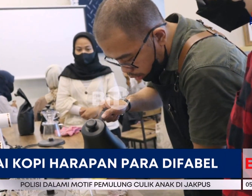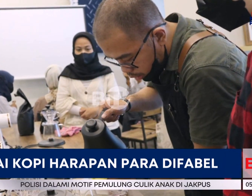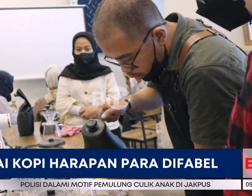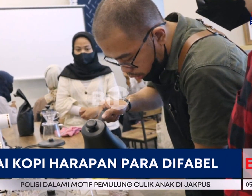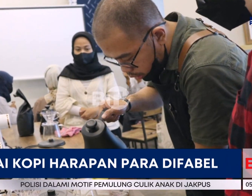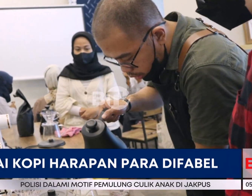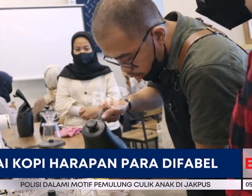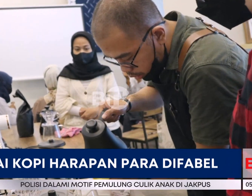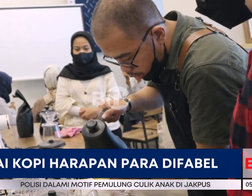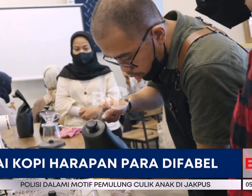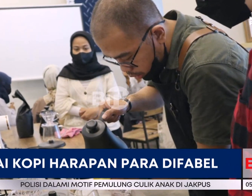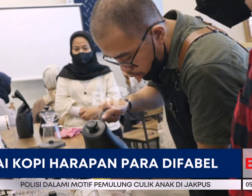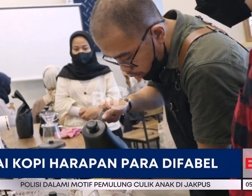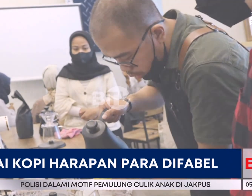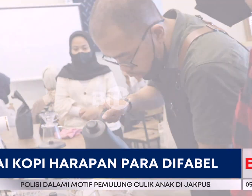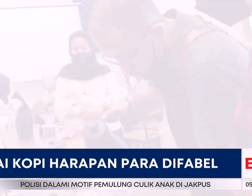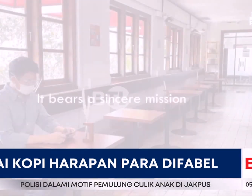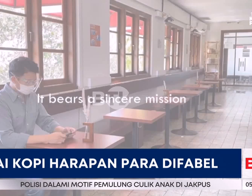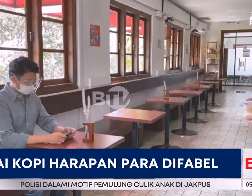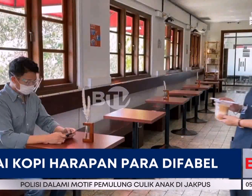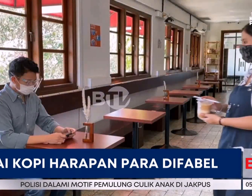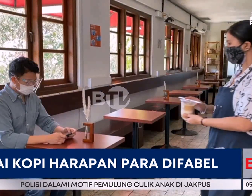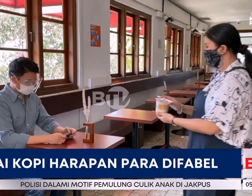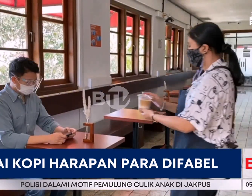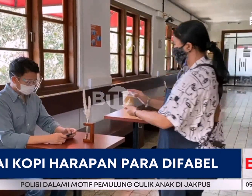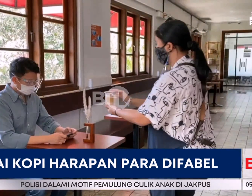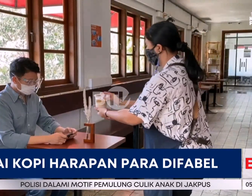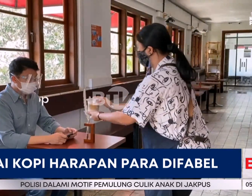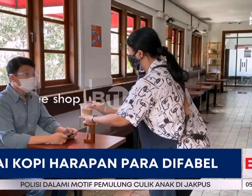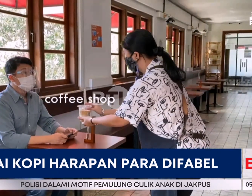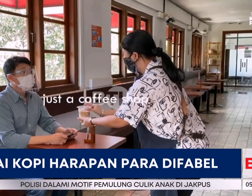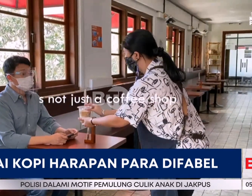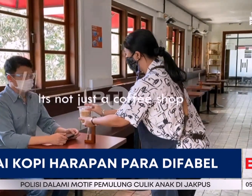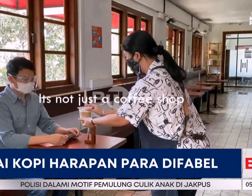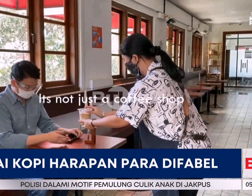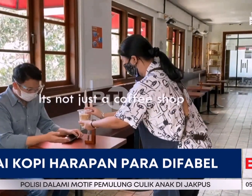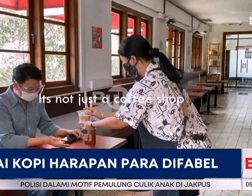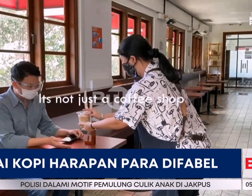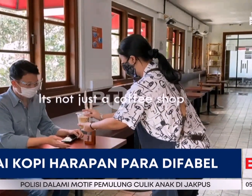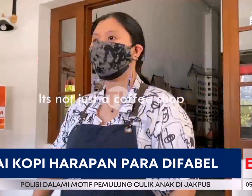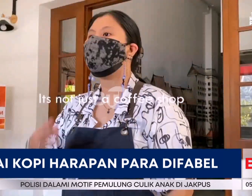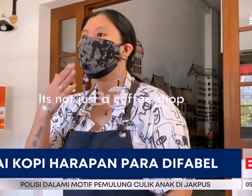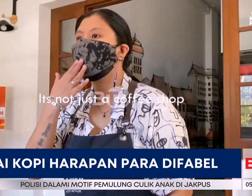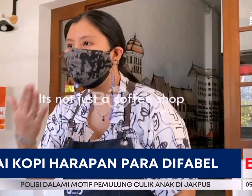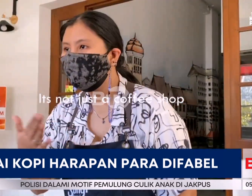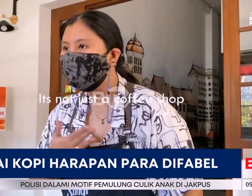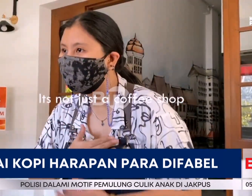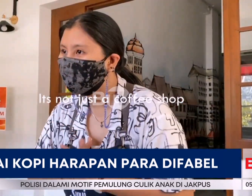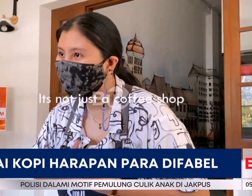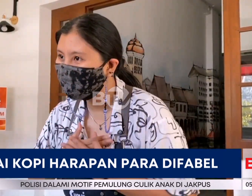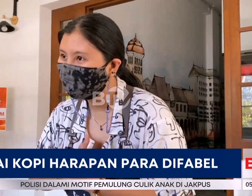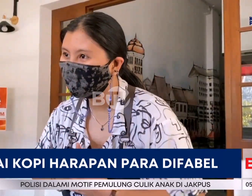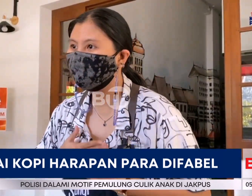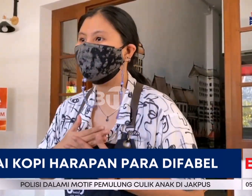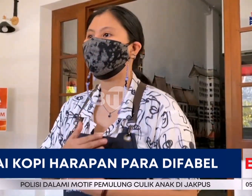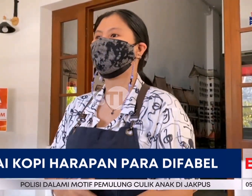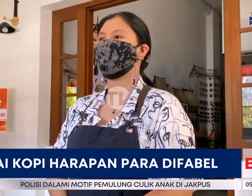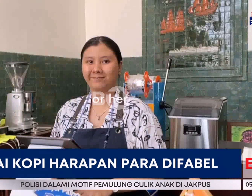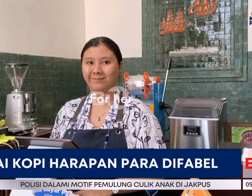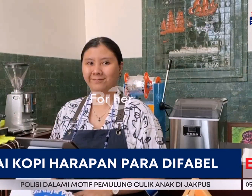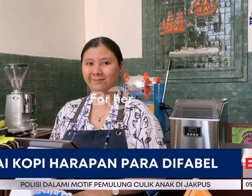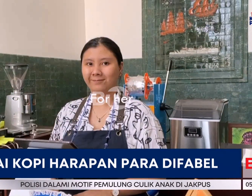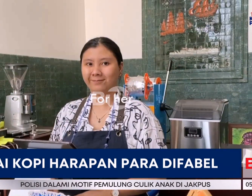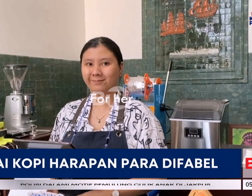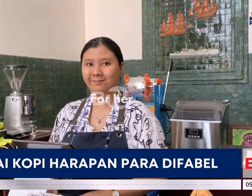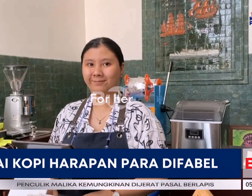Sekilas ada yang berbeda dari kedai kopi biasa. Tapi kedai yang satu ini terbilang spesial karena seluruh pegawainya